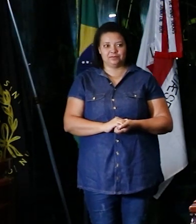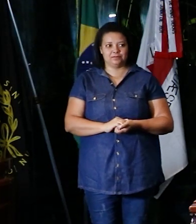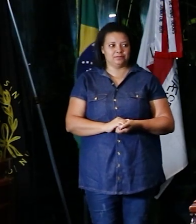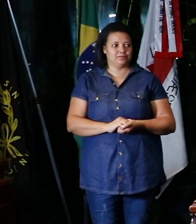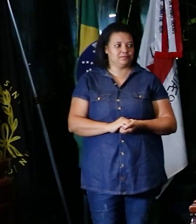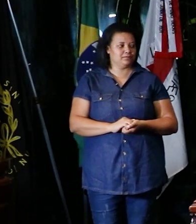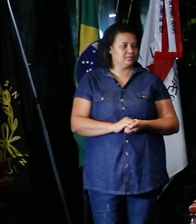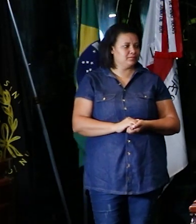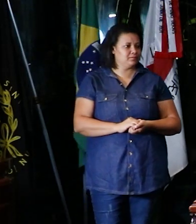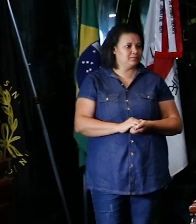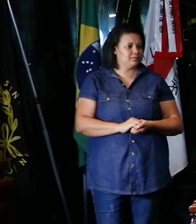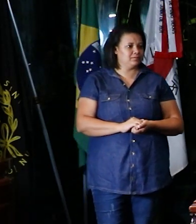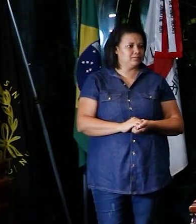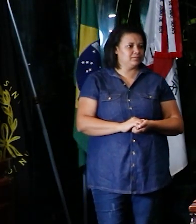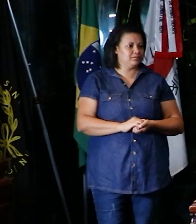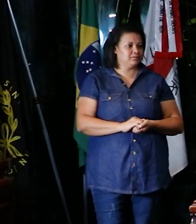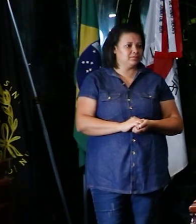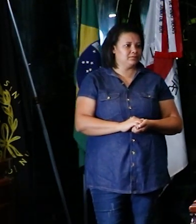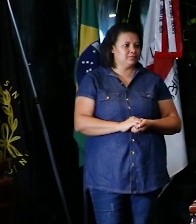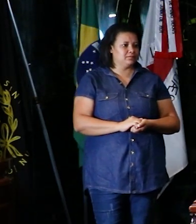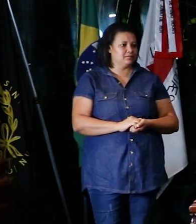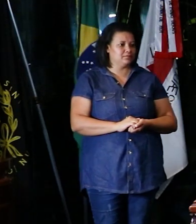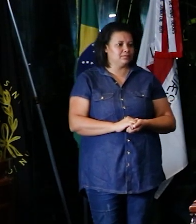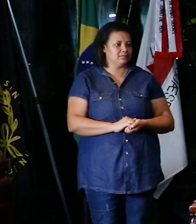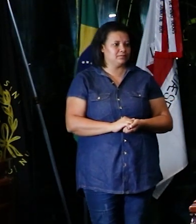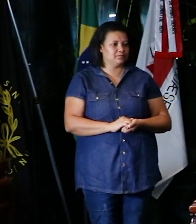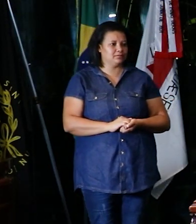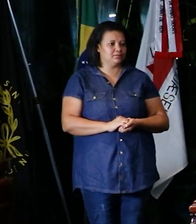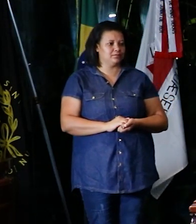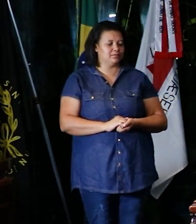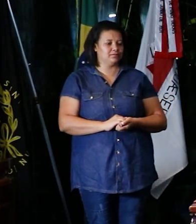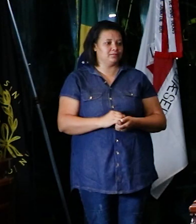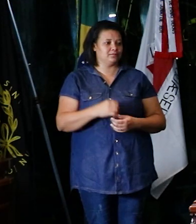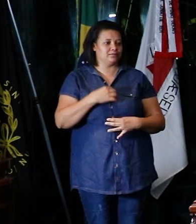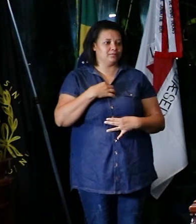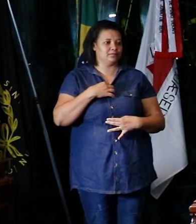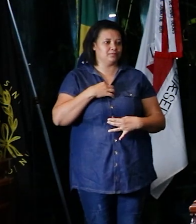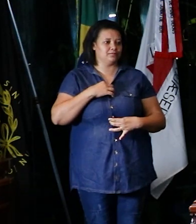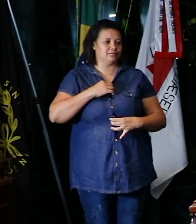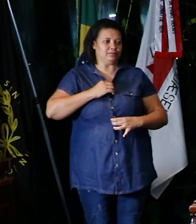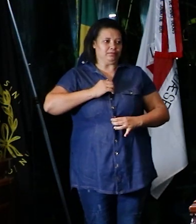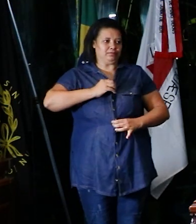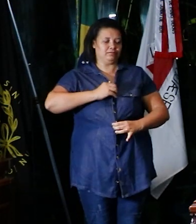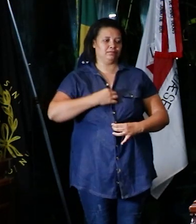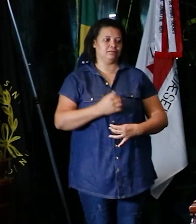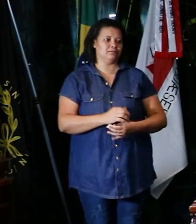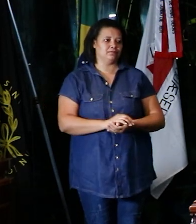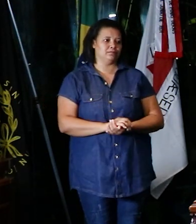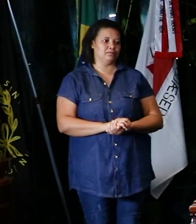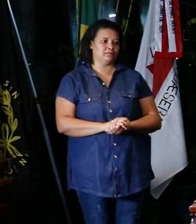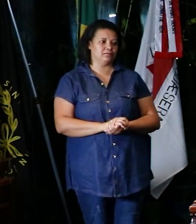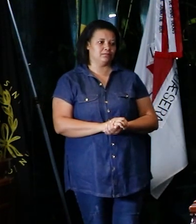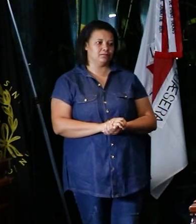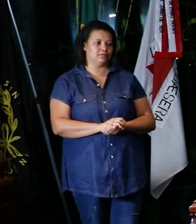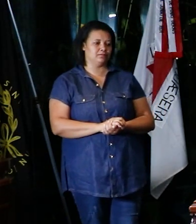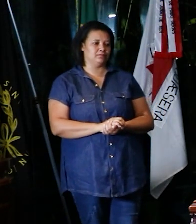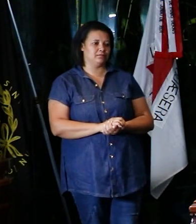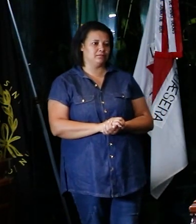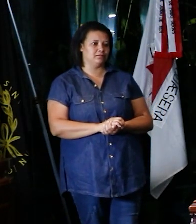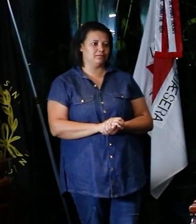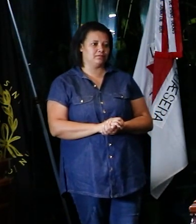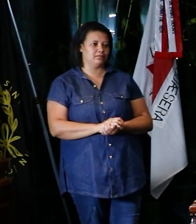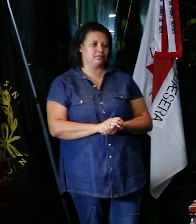Ah, ela ia perguntar a mesma coisa. A pergunta da Cristina era minha também. Então, a gente pode caracterizar que ele é um cara tímido, não é